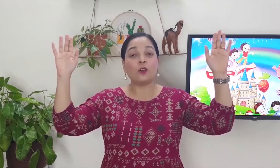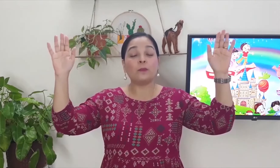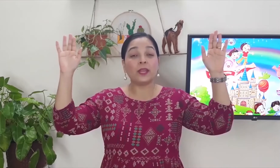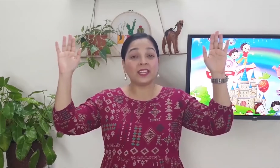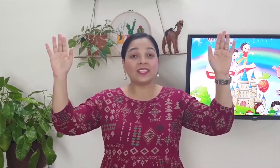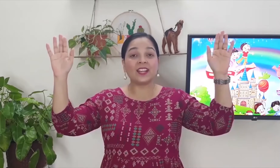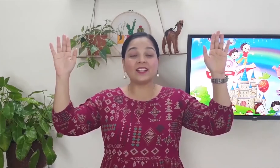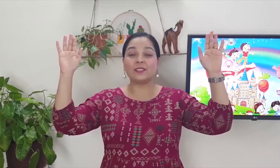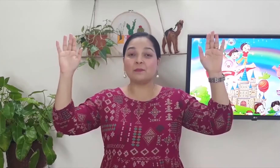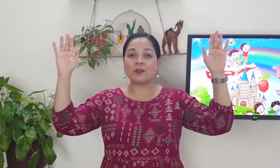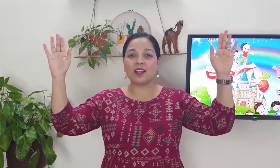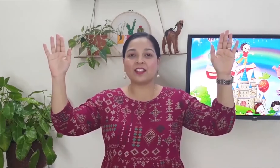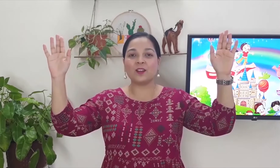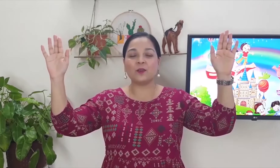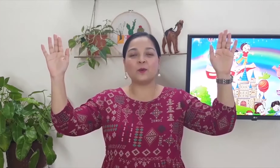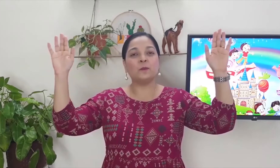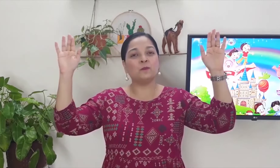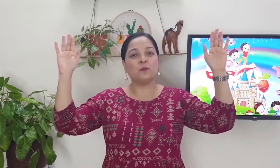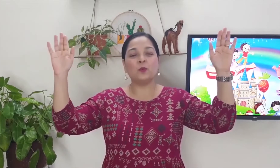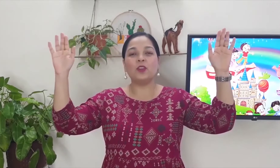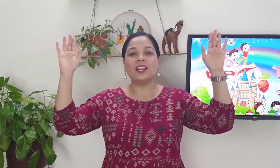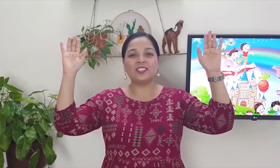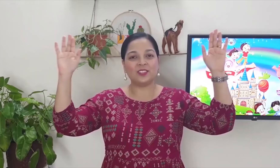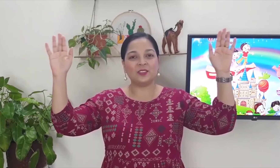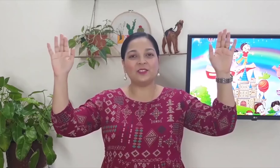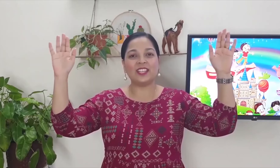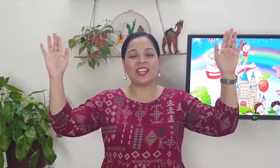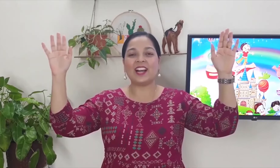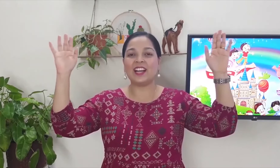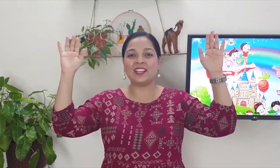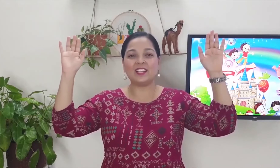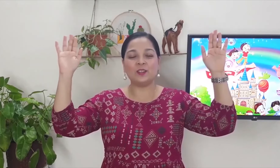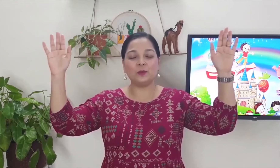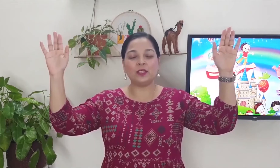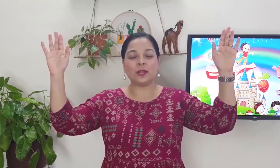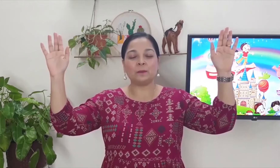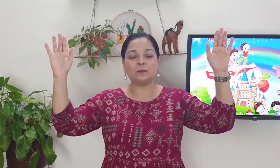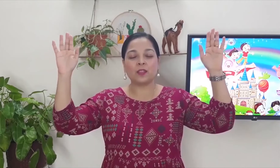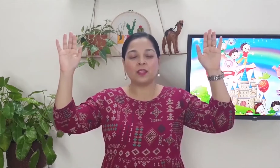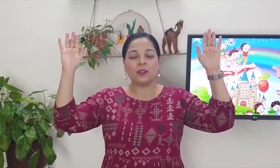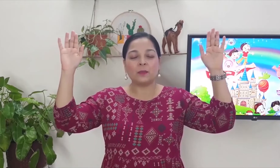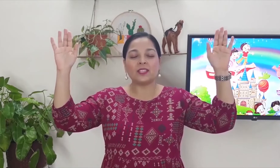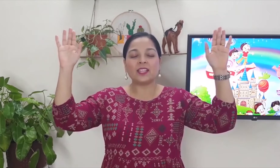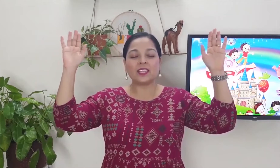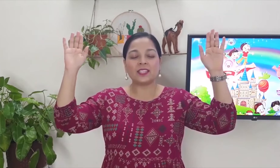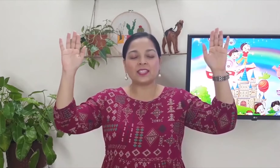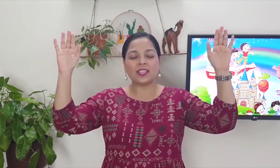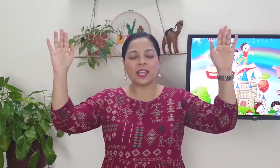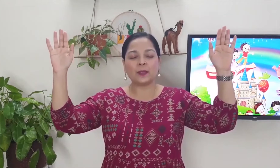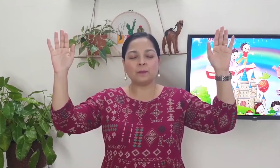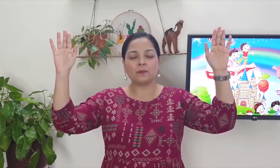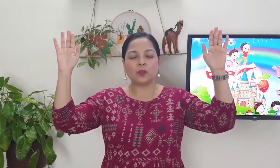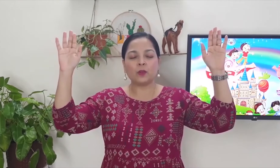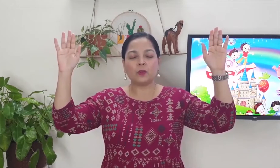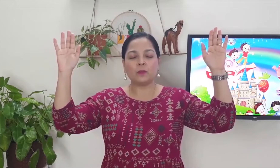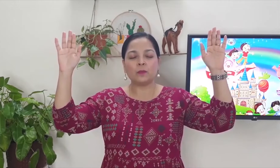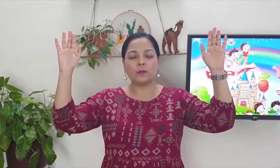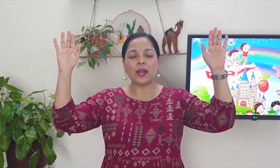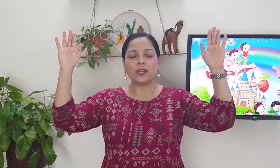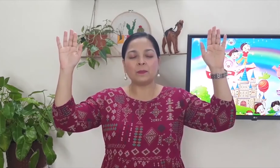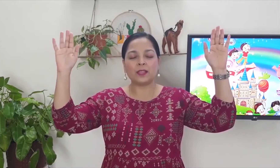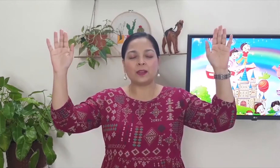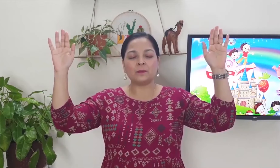नजाओस् अनि मसँग यो प्रार्थना गर्नुहोस्। हालेलुया, म सँगसँगै तपाईँ भन्न सक्नुहुनेछ, प्यारो परमेश्वर पिता,